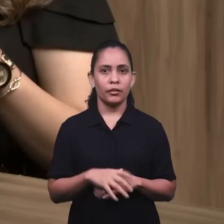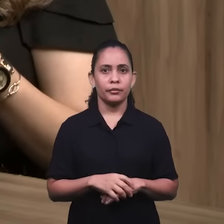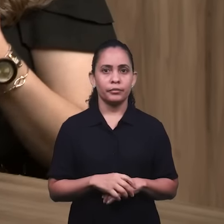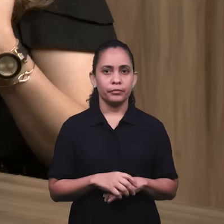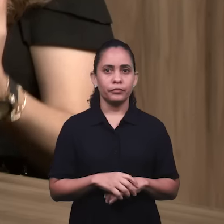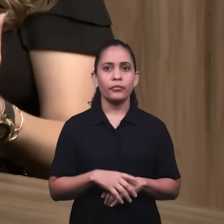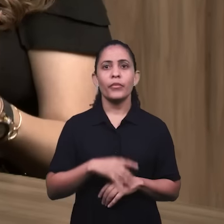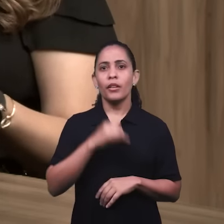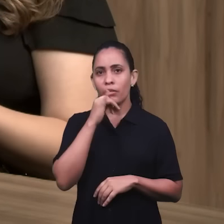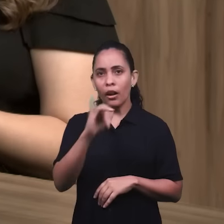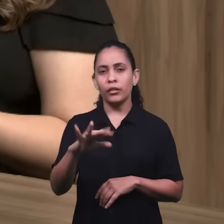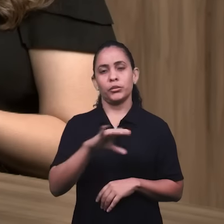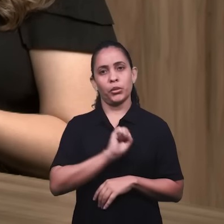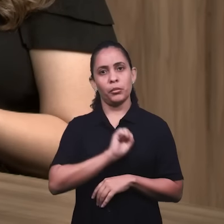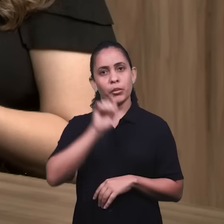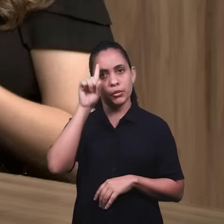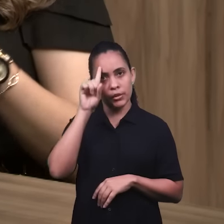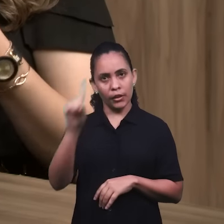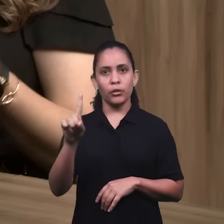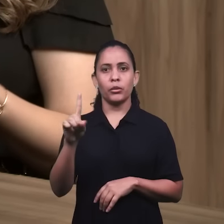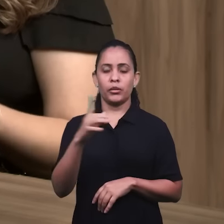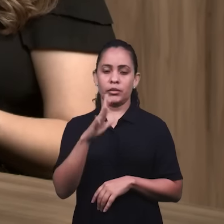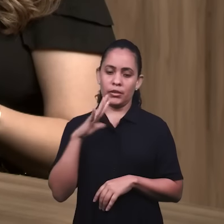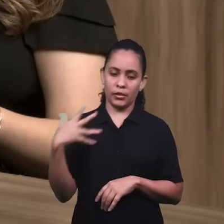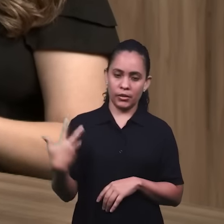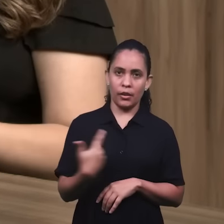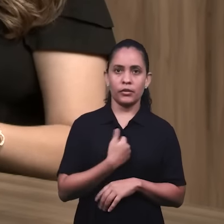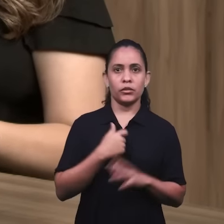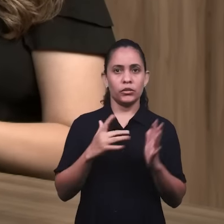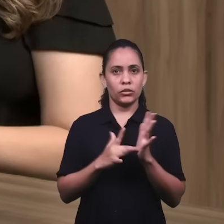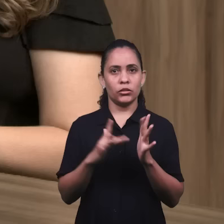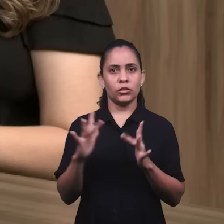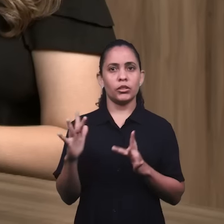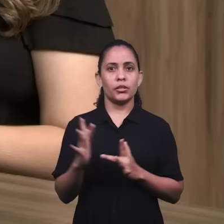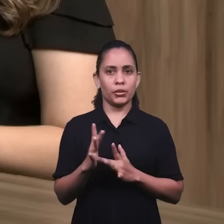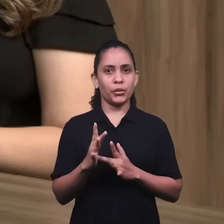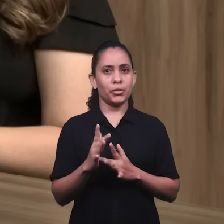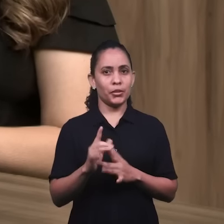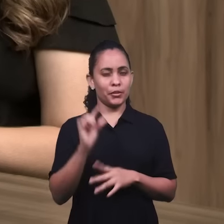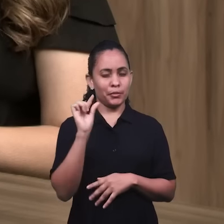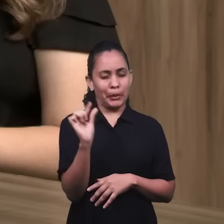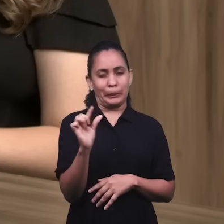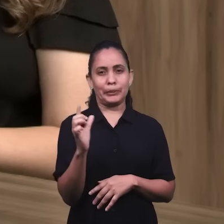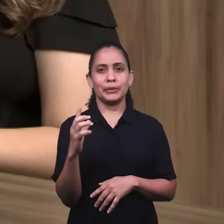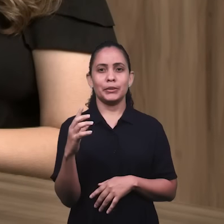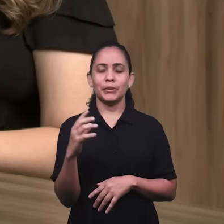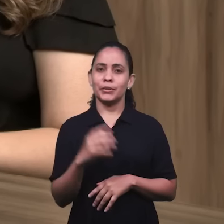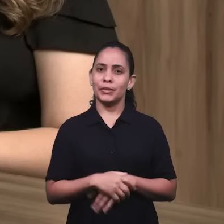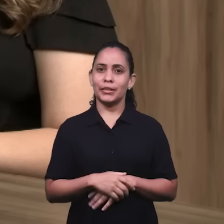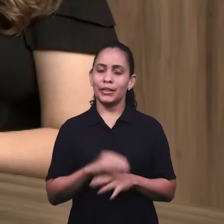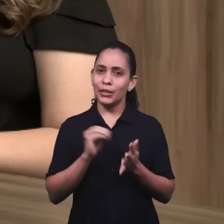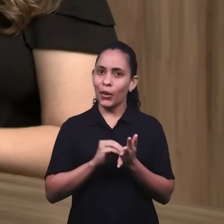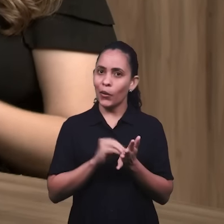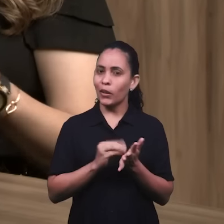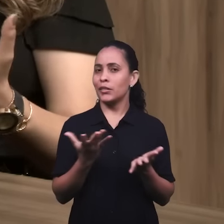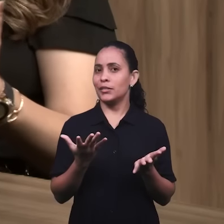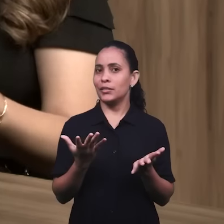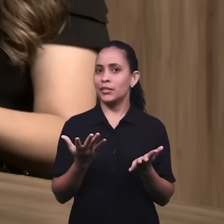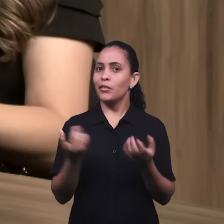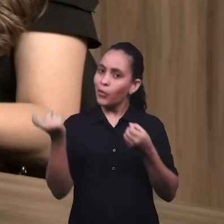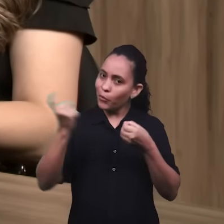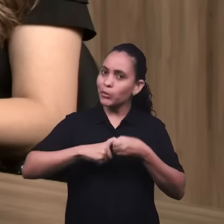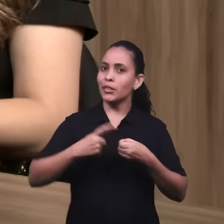Então, falem do amor do Senhor, da salvação, porque Jesus está às portas. Falta muito pouquinho para Jesus voltar. E